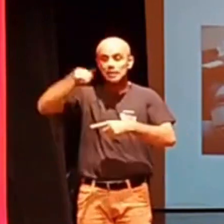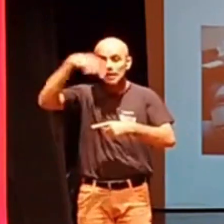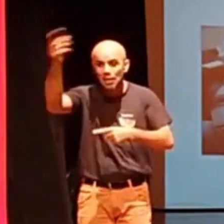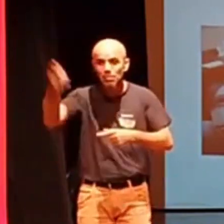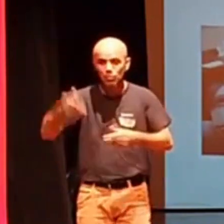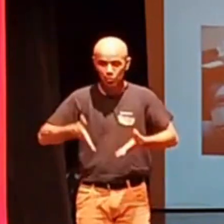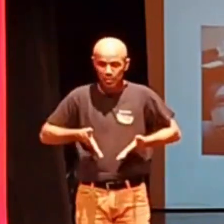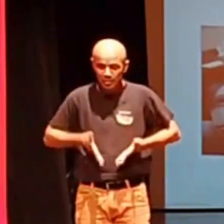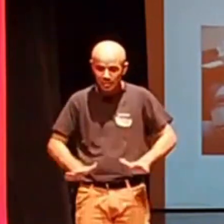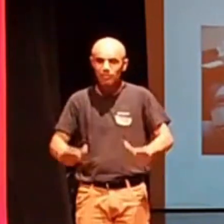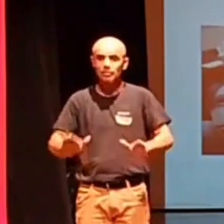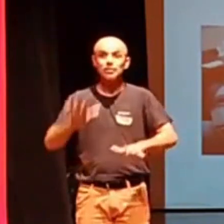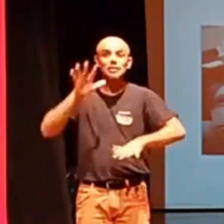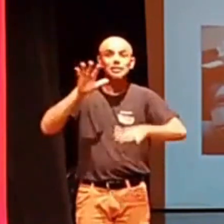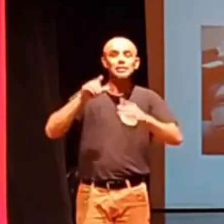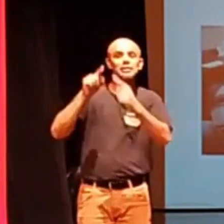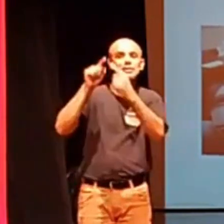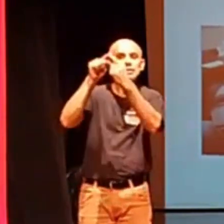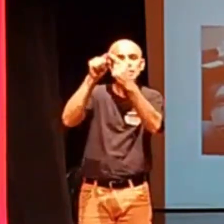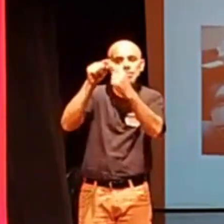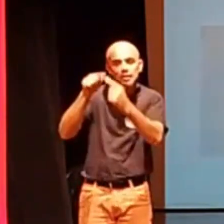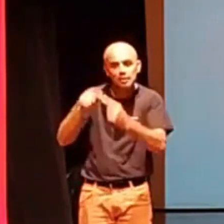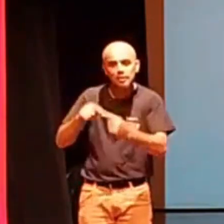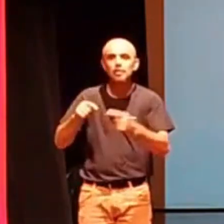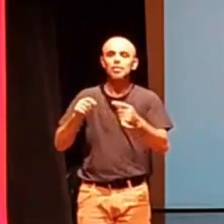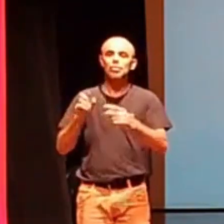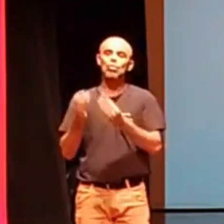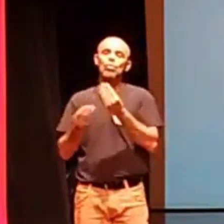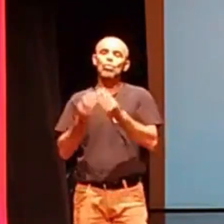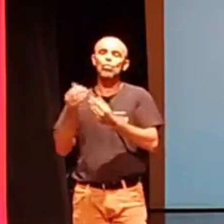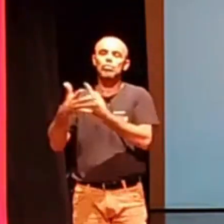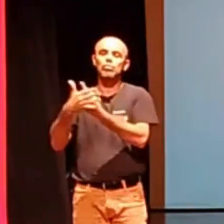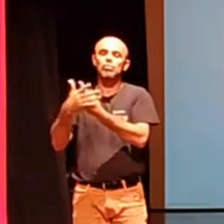de acordo com a necessidade dessas pacientes.